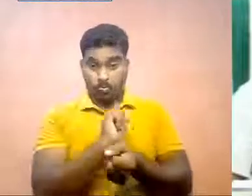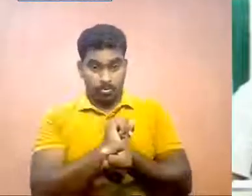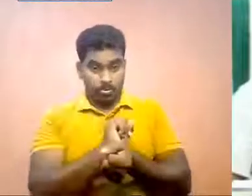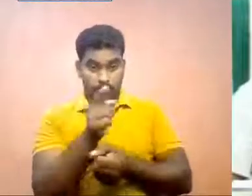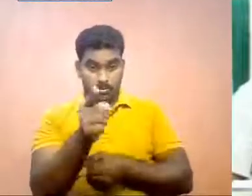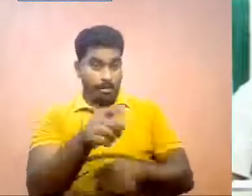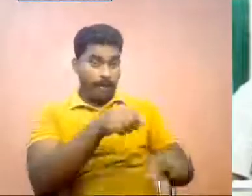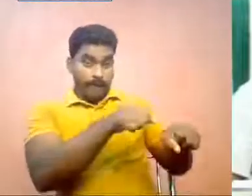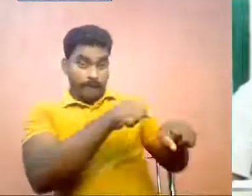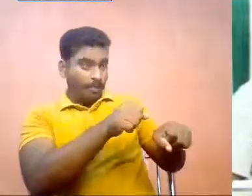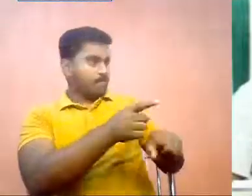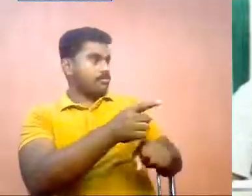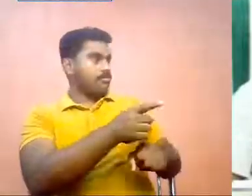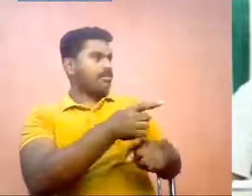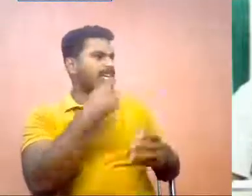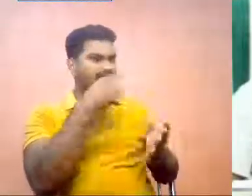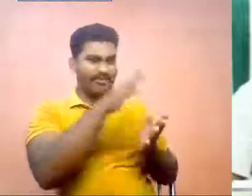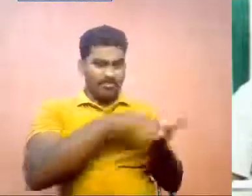നല്ല പ്രവണതയല്ല.